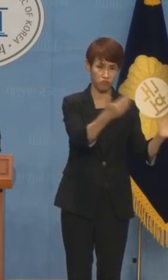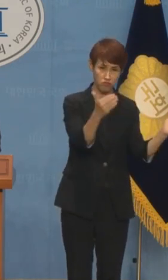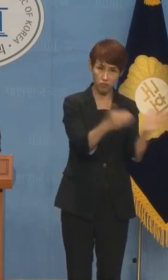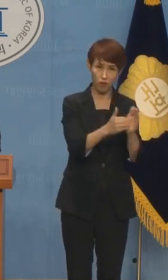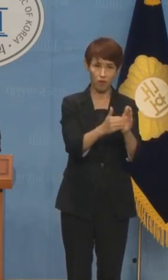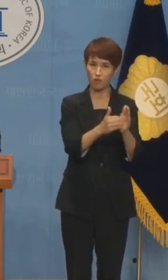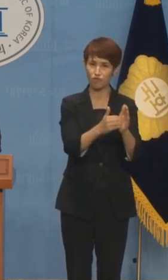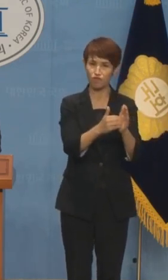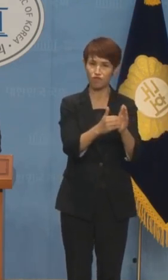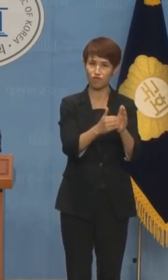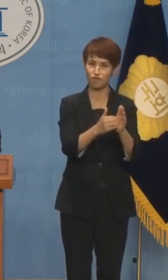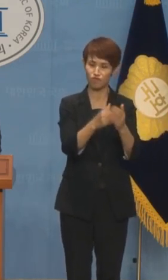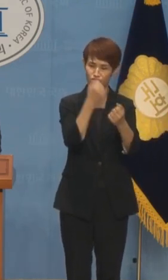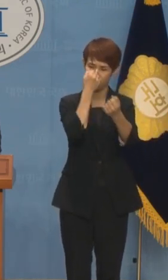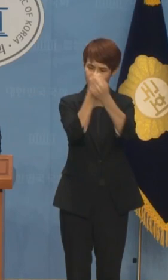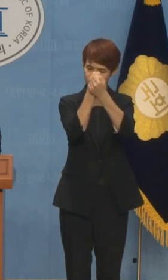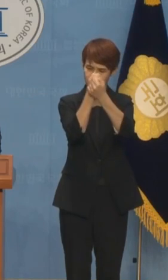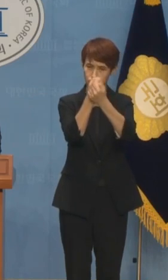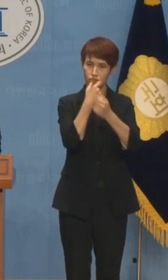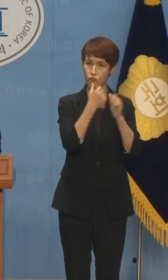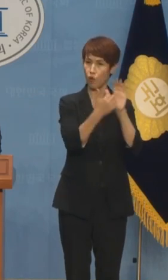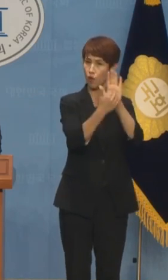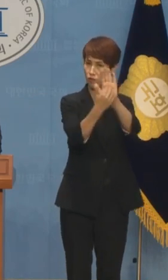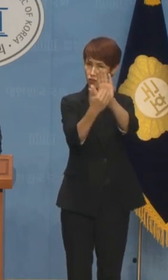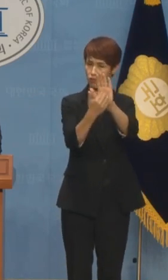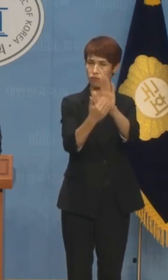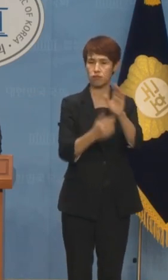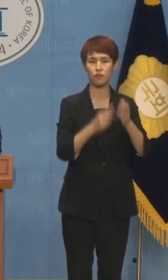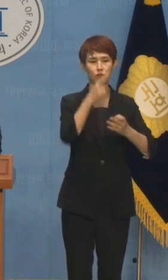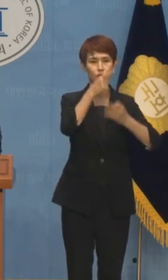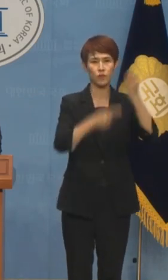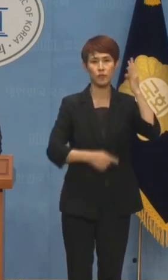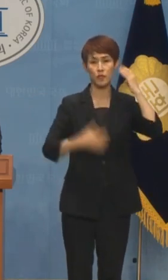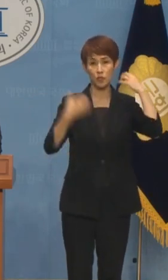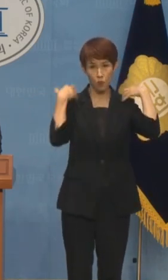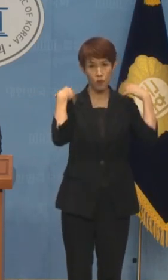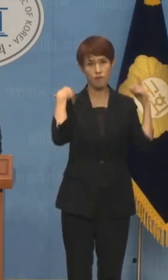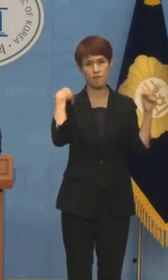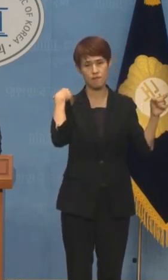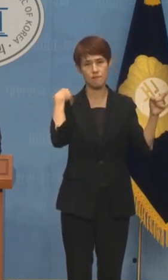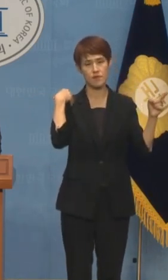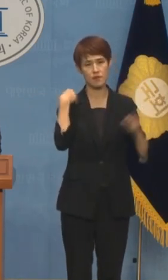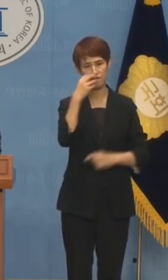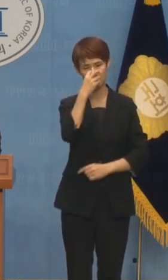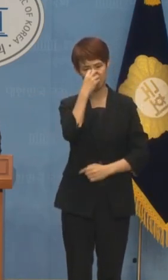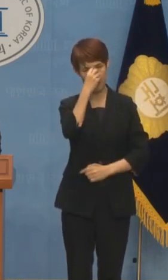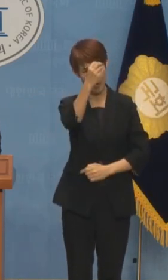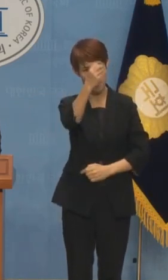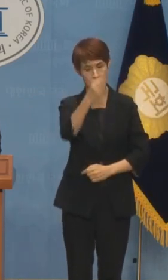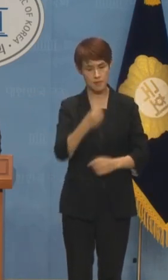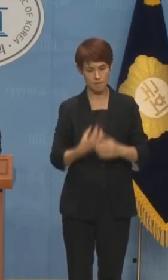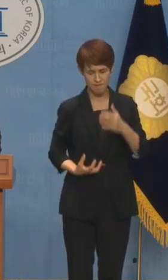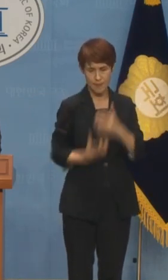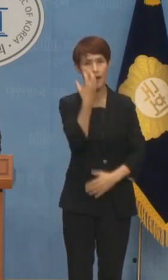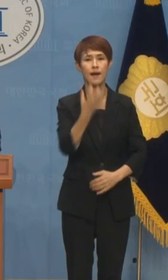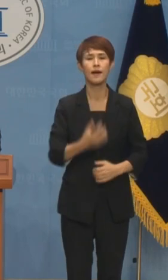하나 깜짝 안 하고 여전히 거부권 운운하는 윤석열 정권의 오만함에